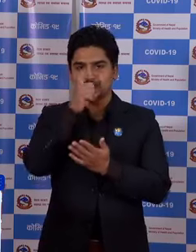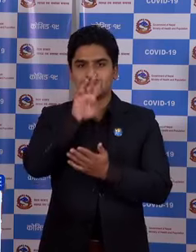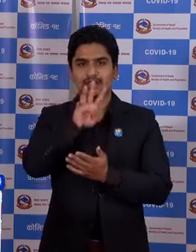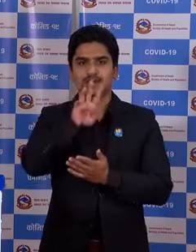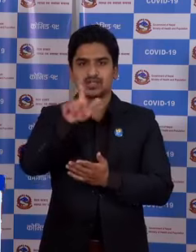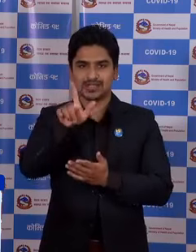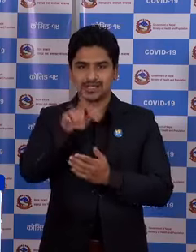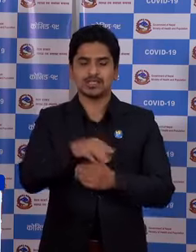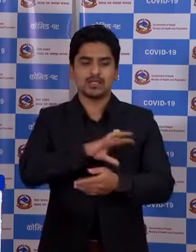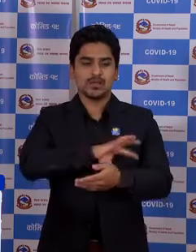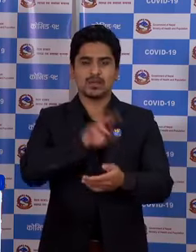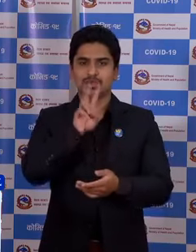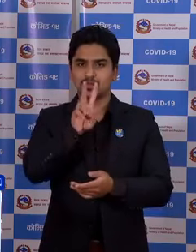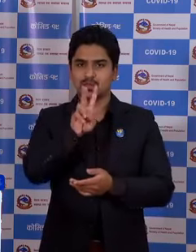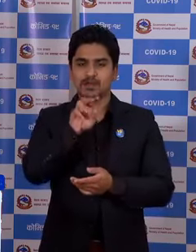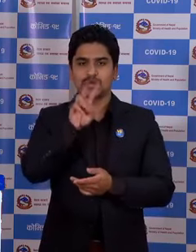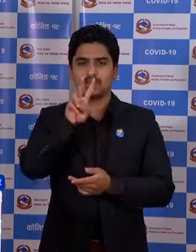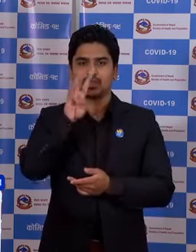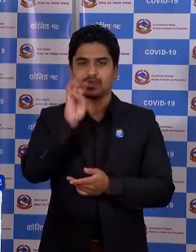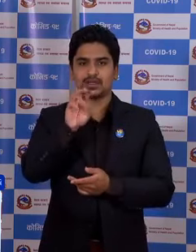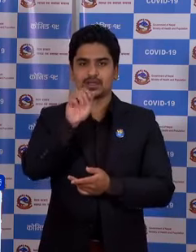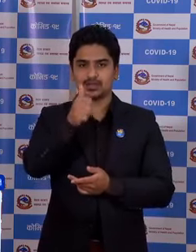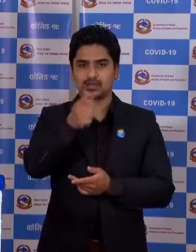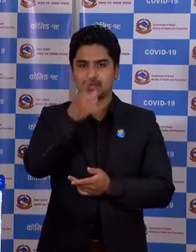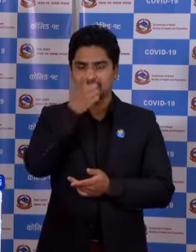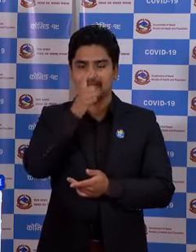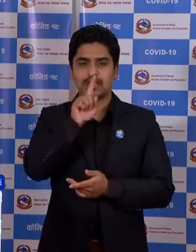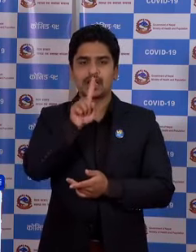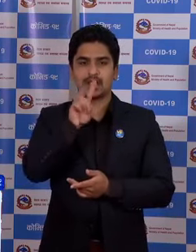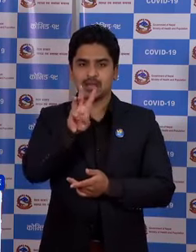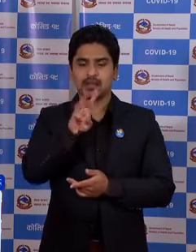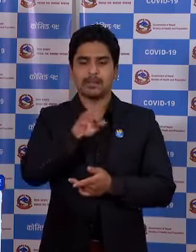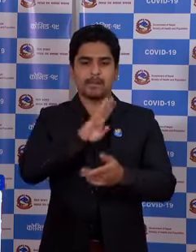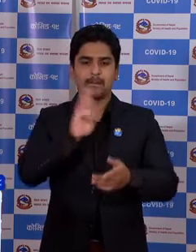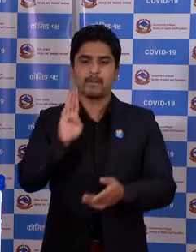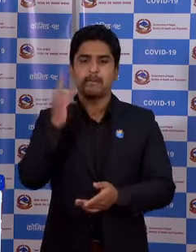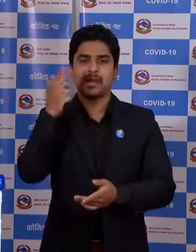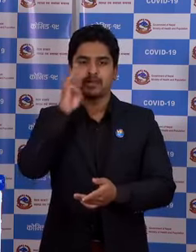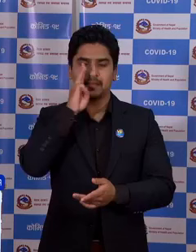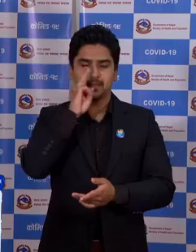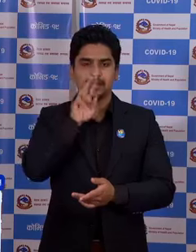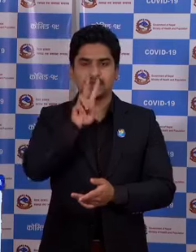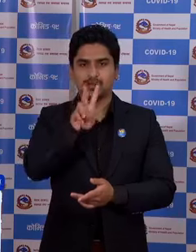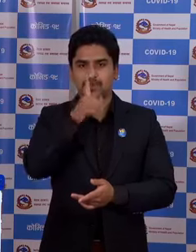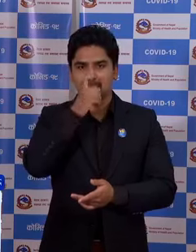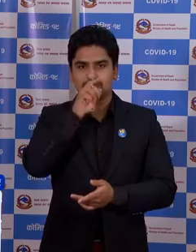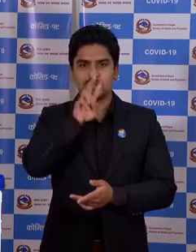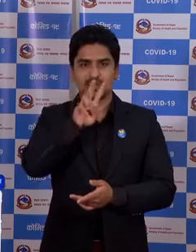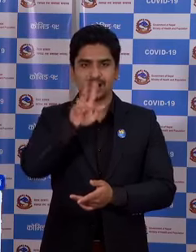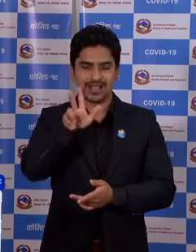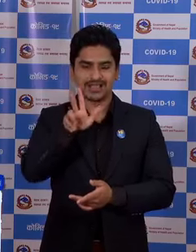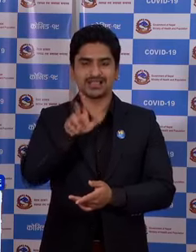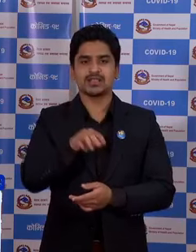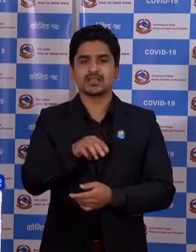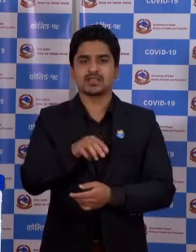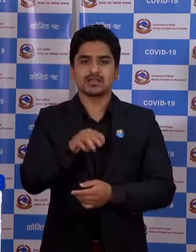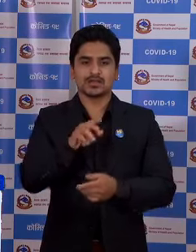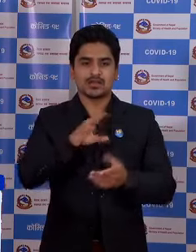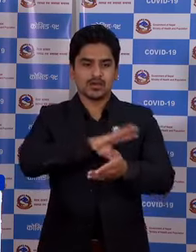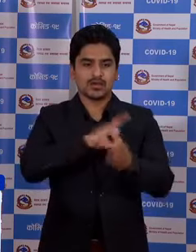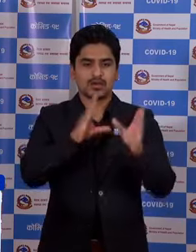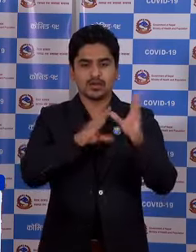9,947, प्रदेश नम्बर दुईमा 2,613, बागमती प्रदेशमा 227, गण्डकी